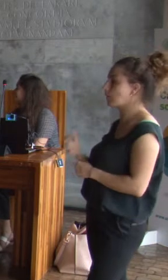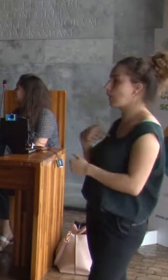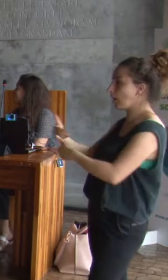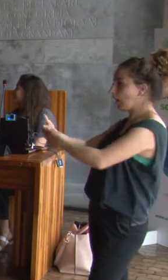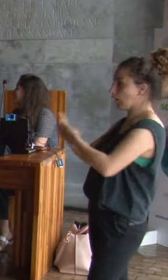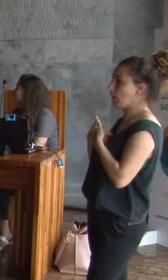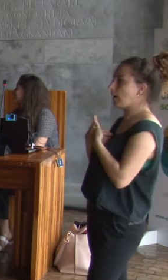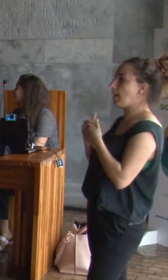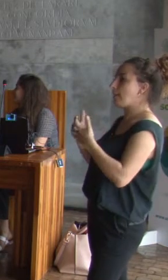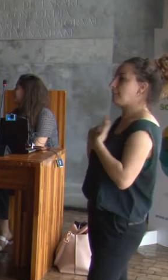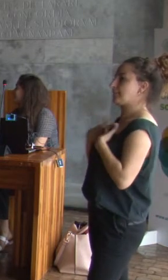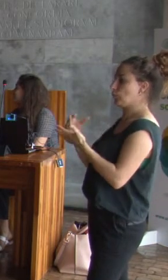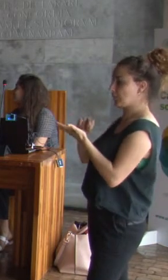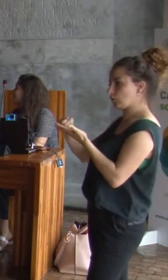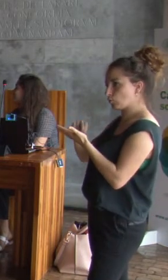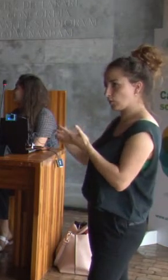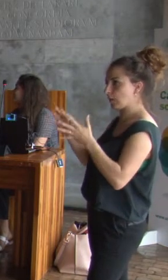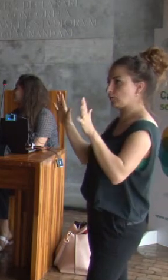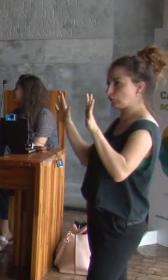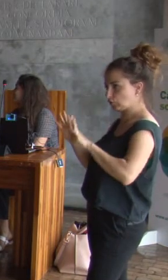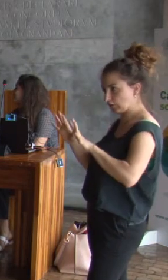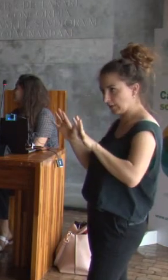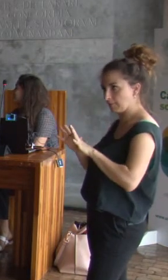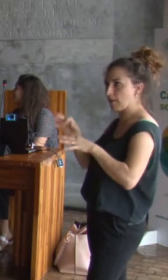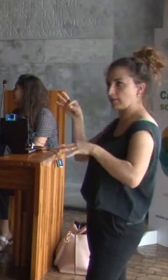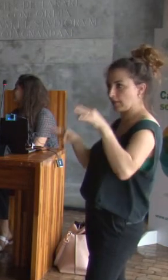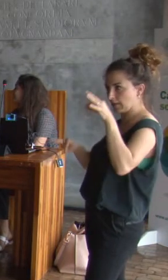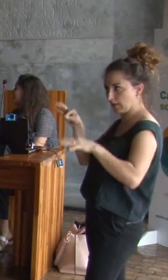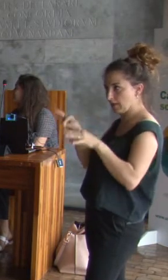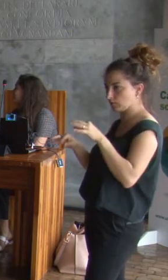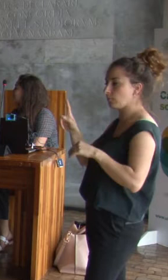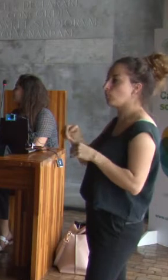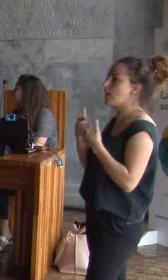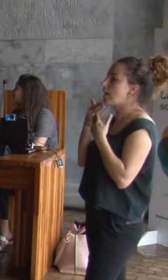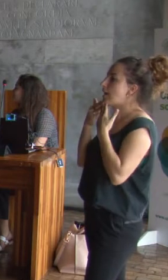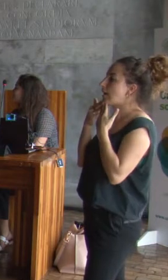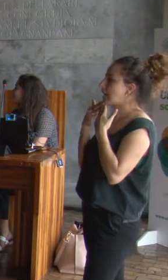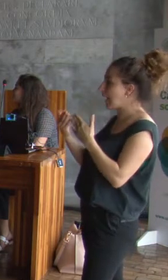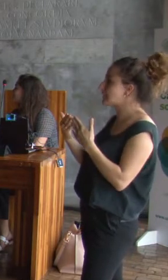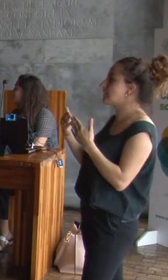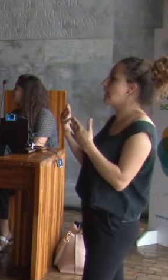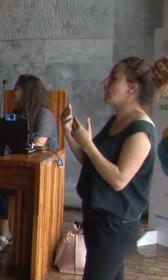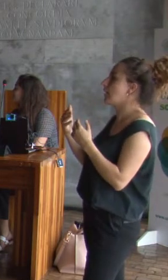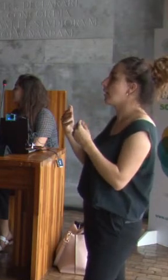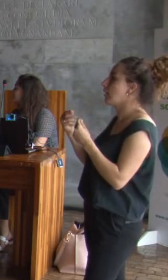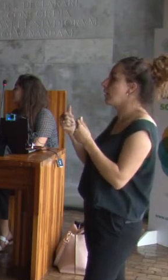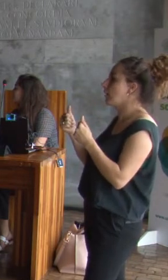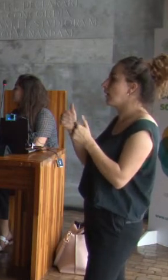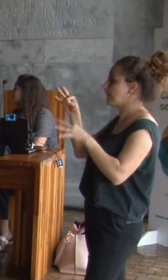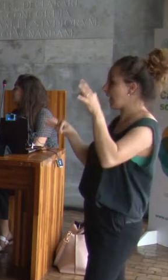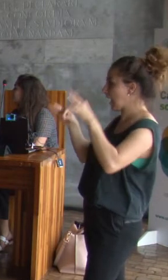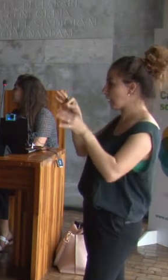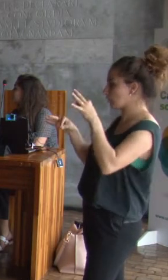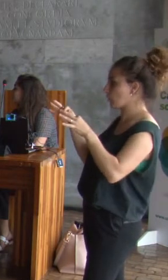dalla mia passione per la scrittura, per il cinema e per il teatro, anche grazie al cantiere teatrale di Capuscari, di cui faccio